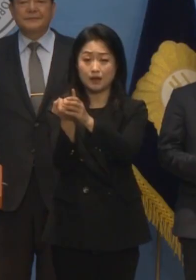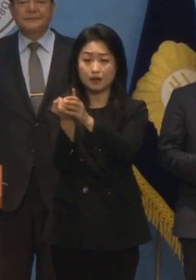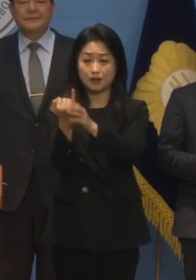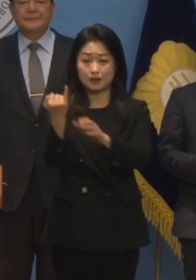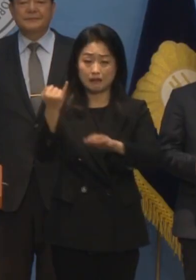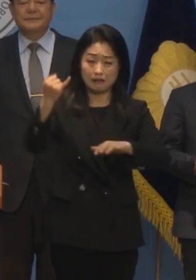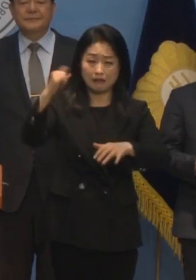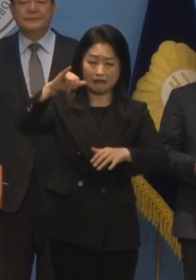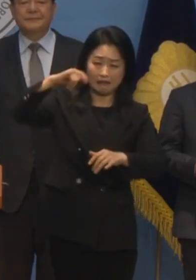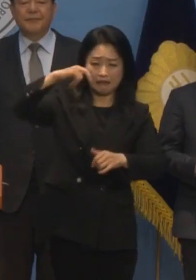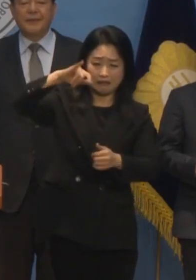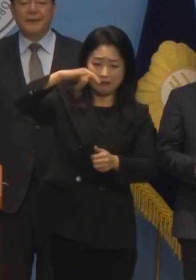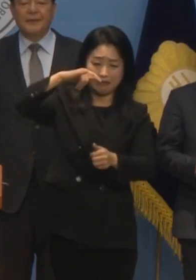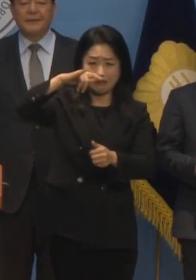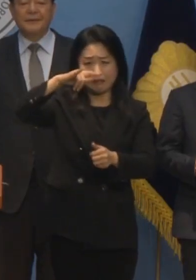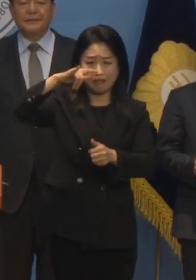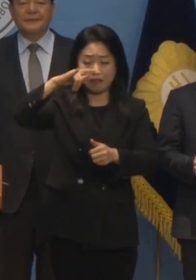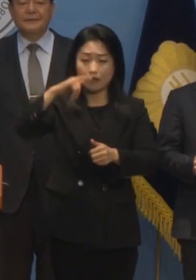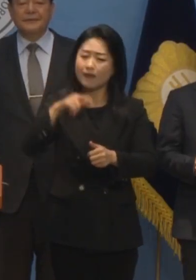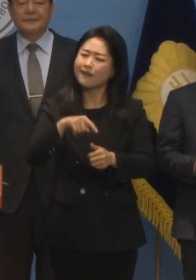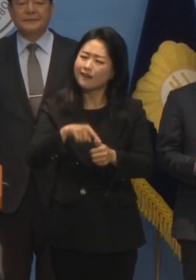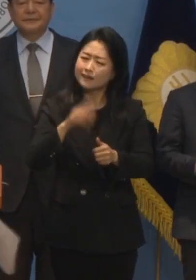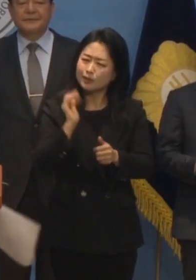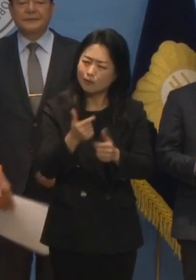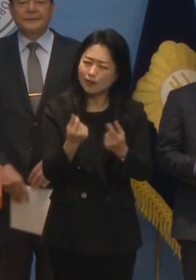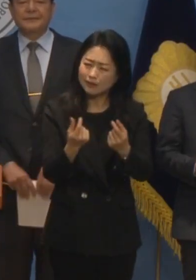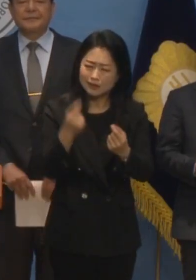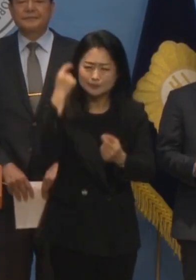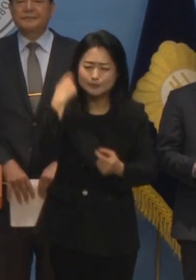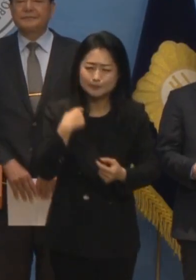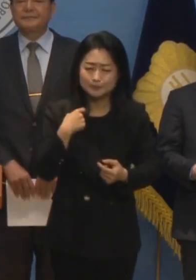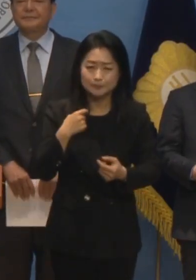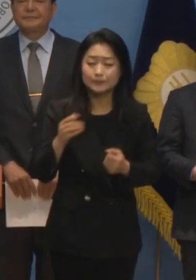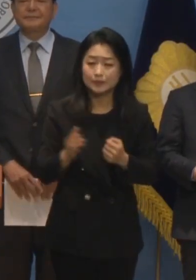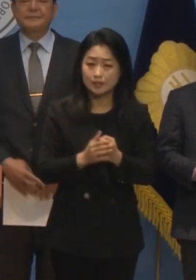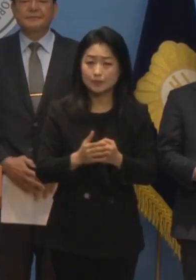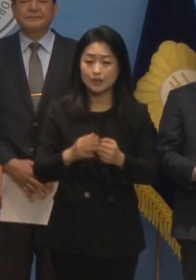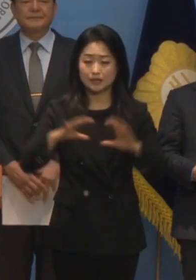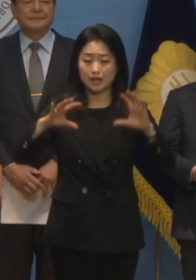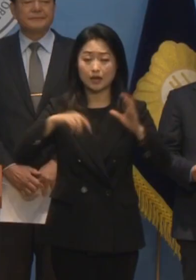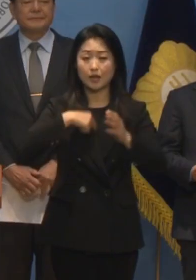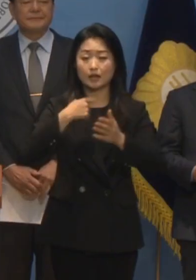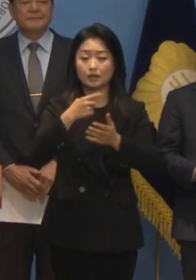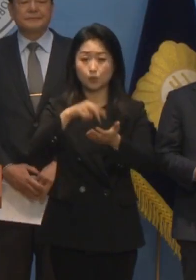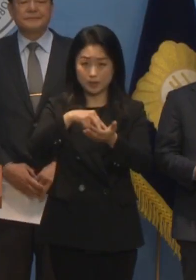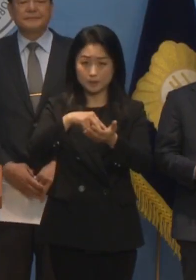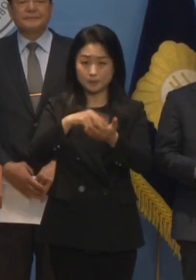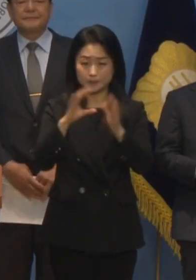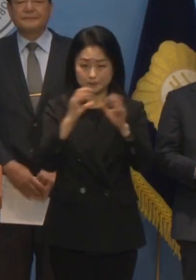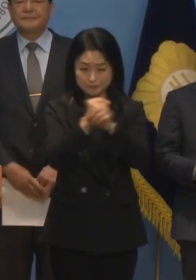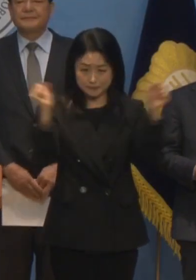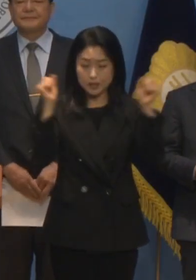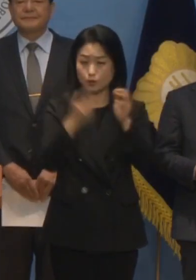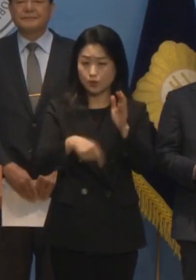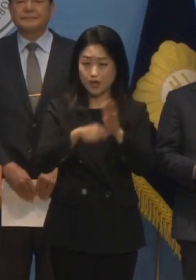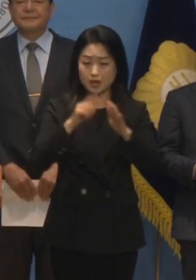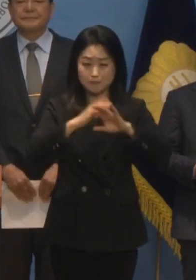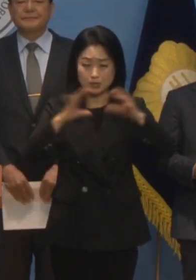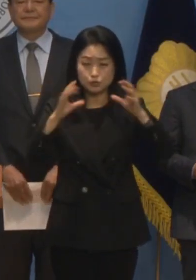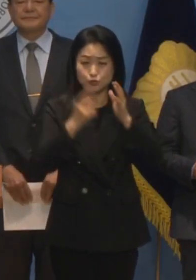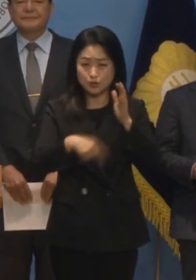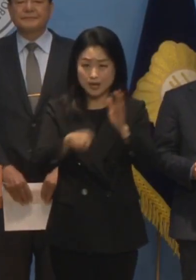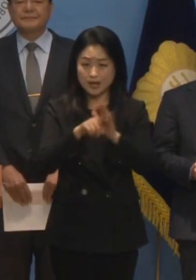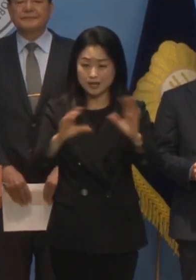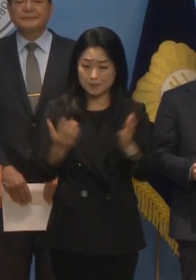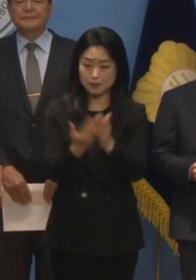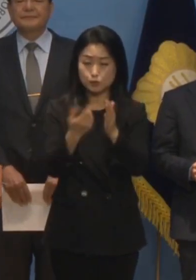대통령은 아닌지 의심이 들 정도입니다. 독립을 위해, 민주주의를 위해, 생존과 번영을